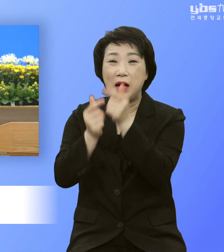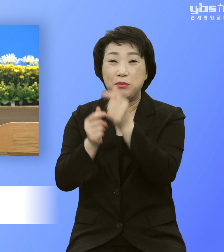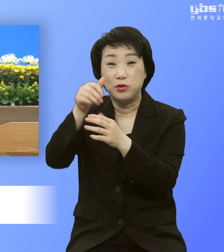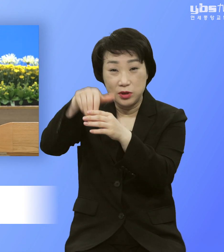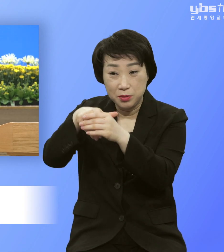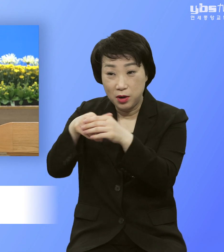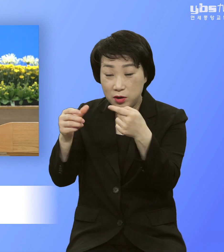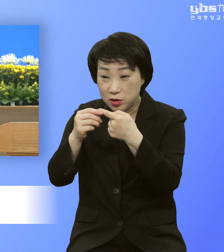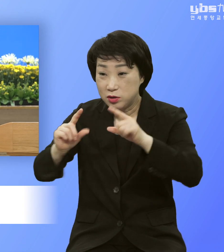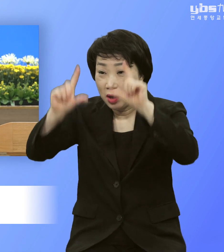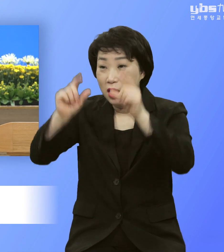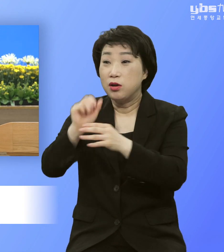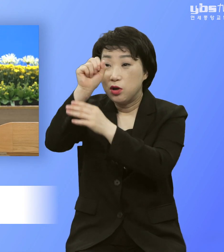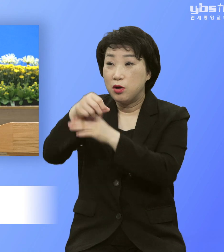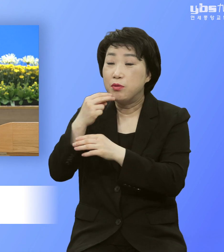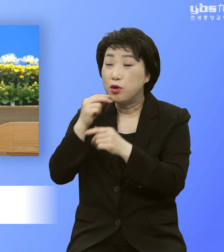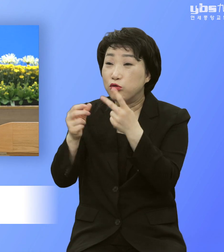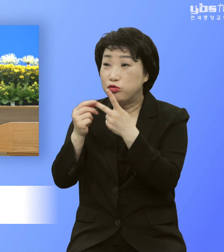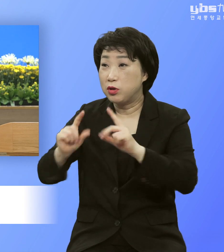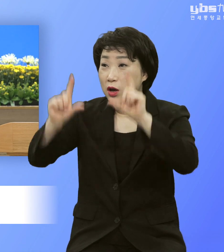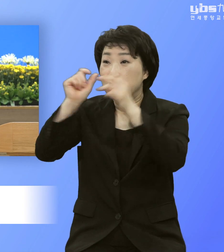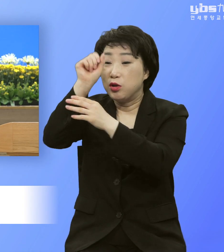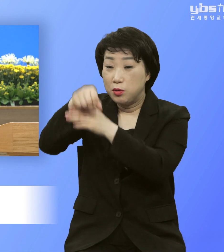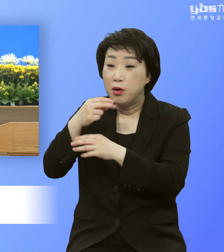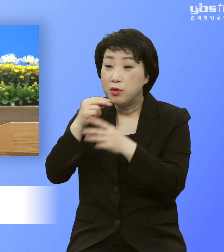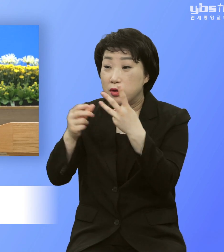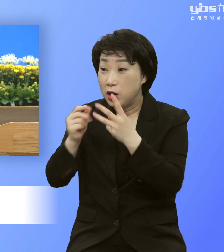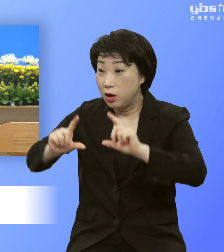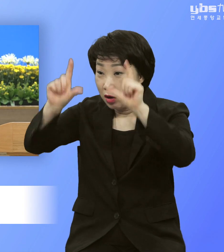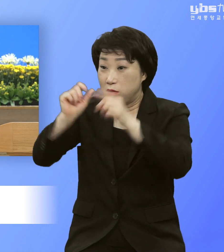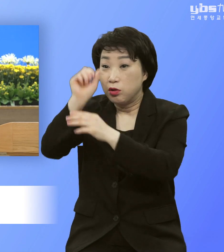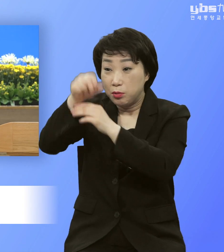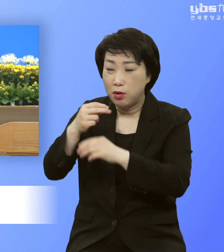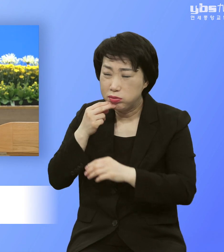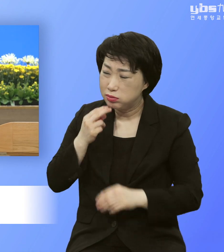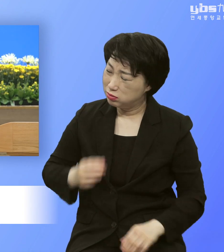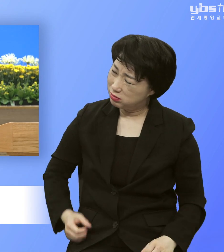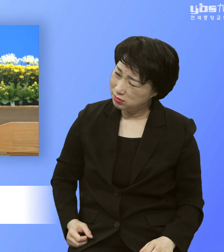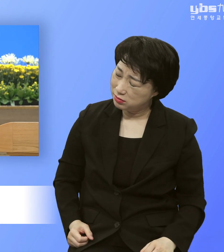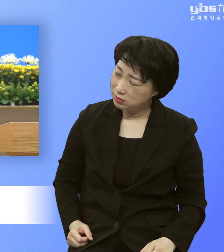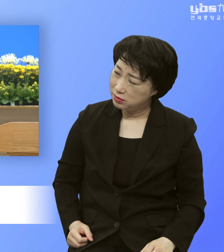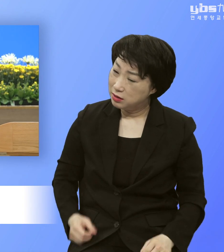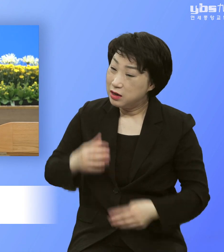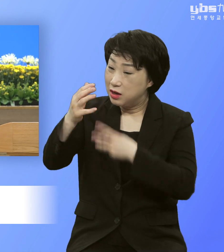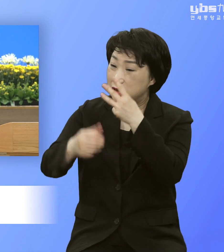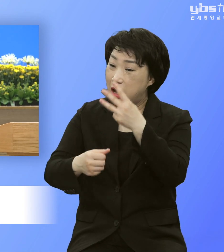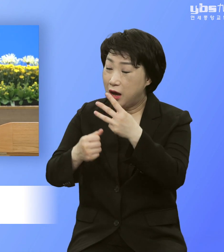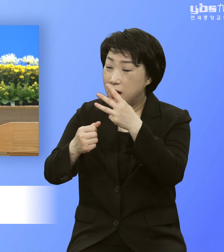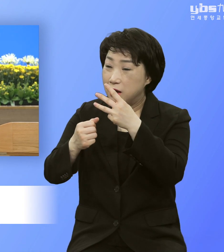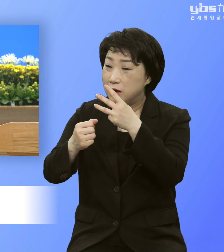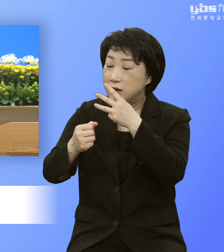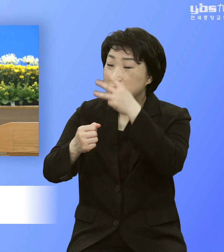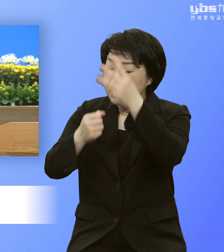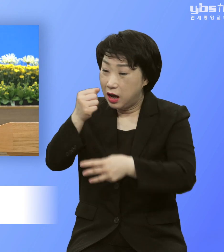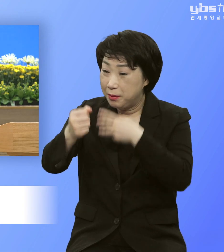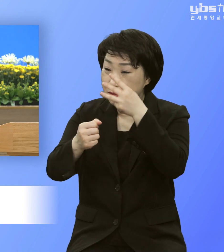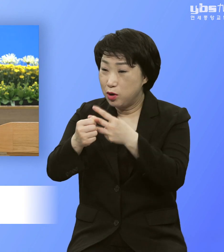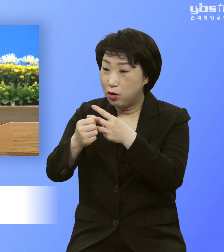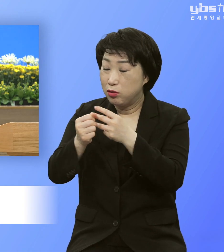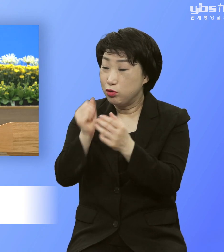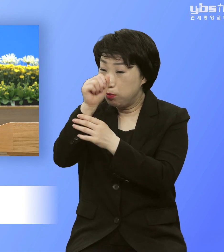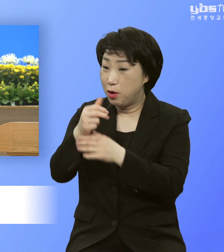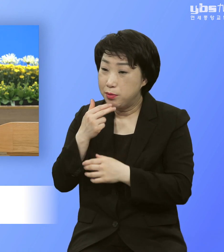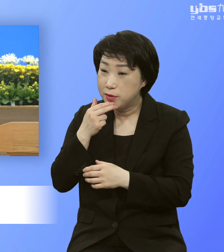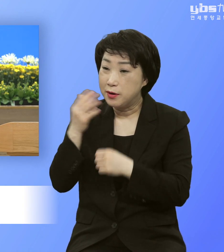해가 돼도 안 열리고 두 번째도 안 열리고 세 번째 와도 안 열리고 이건 3년이나 됐는데 안 열린다.